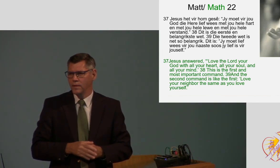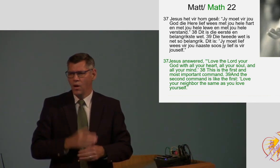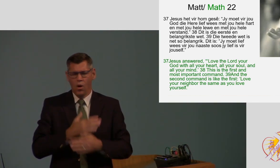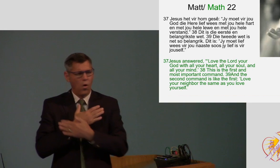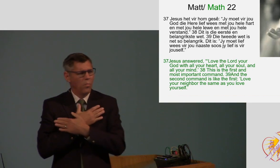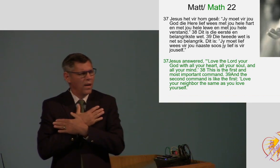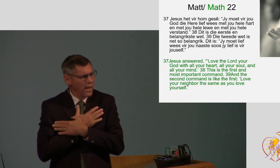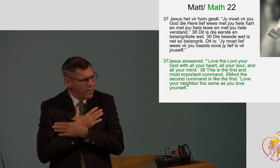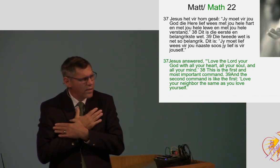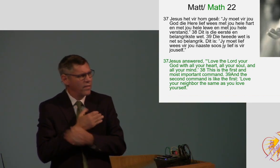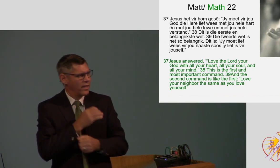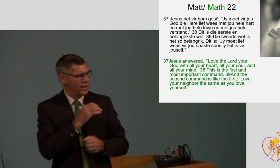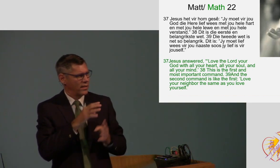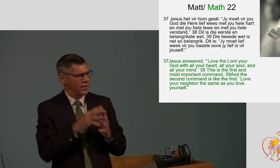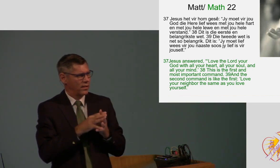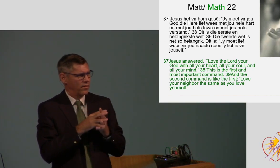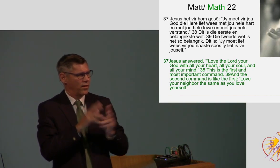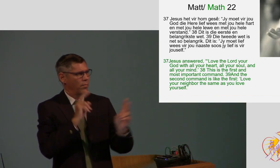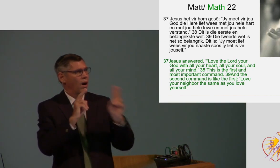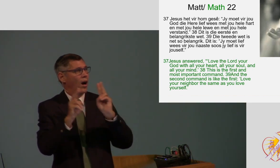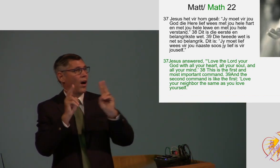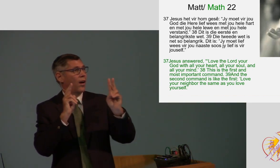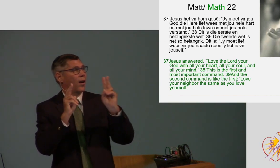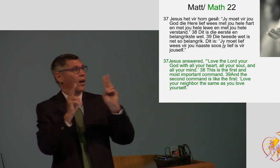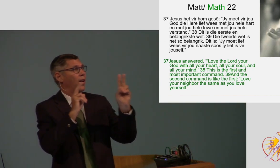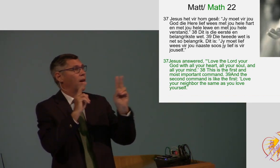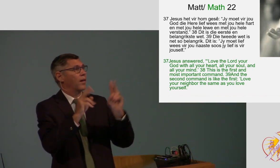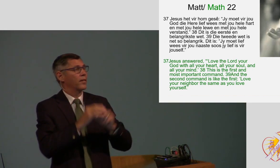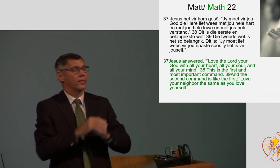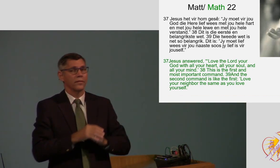Om lief te wees vir mekaar.